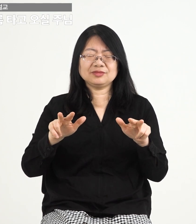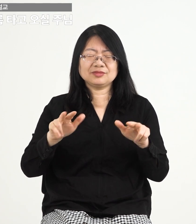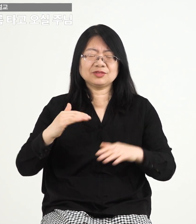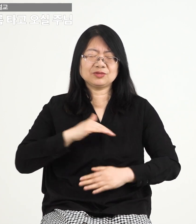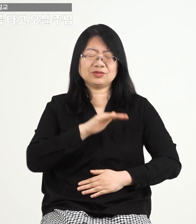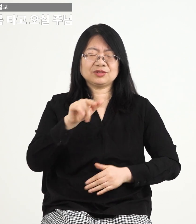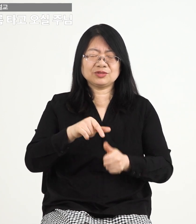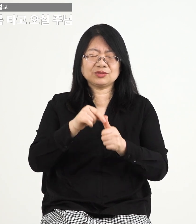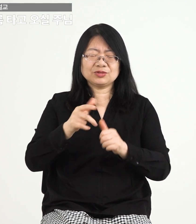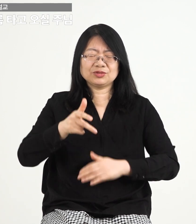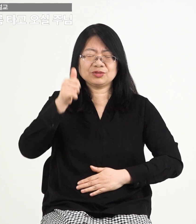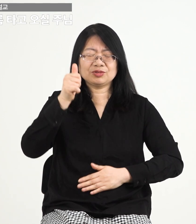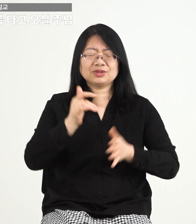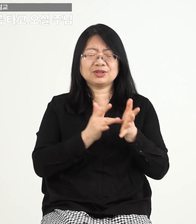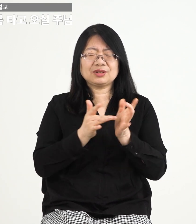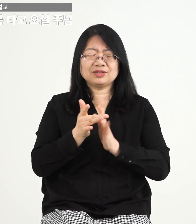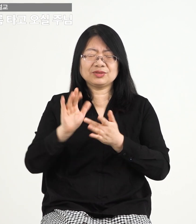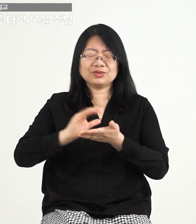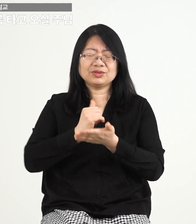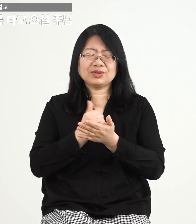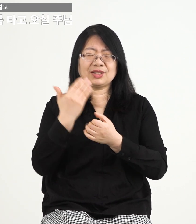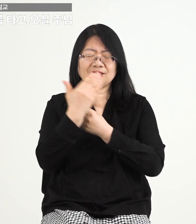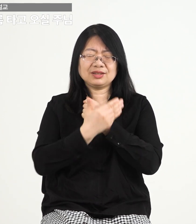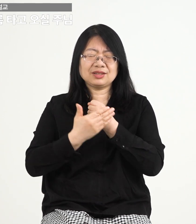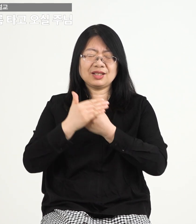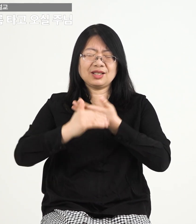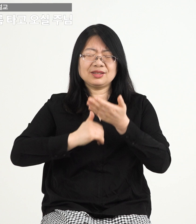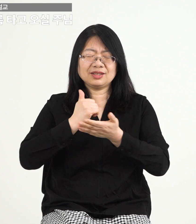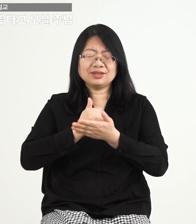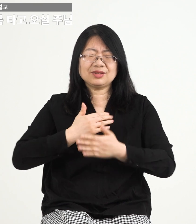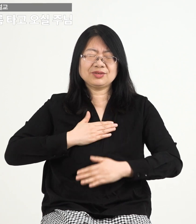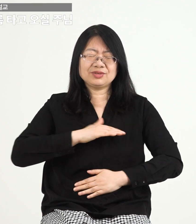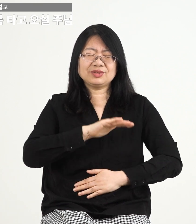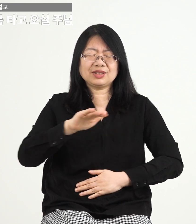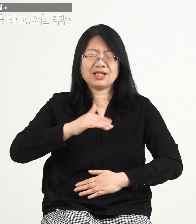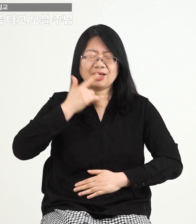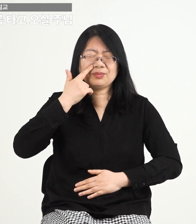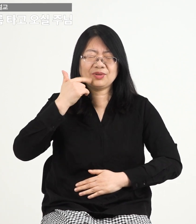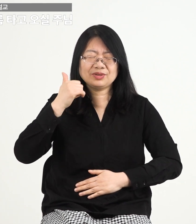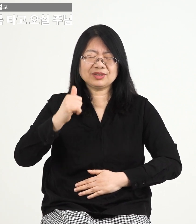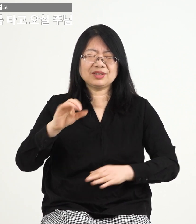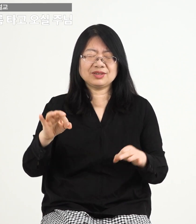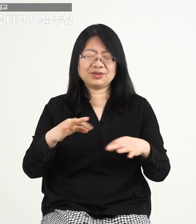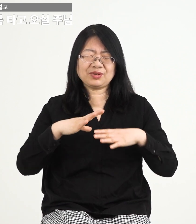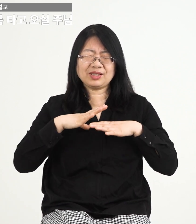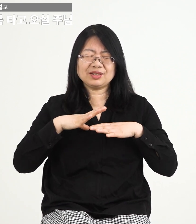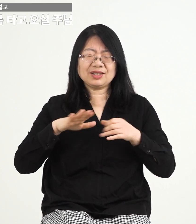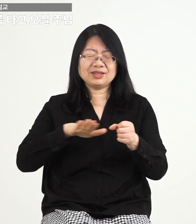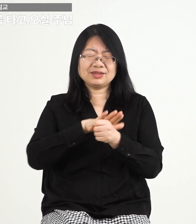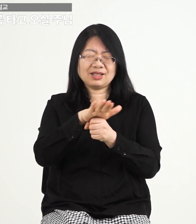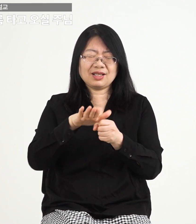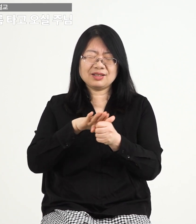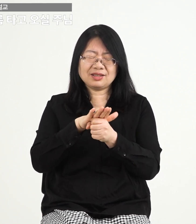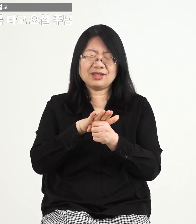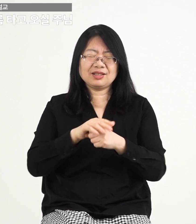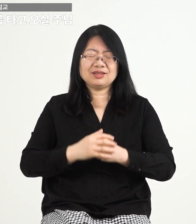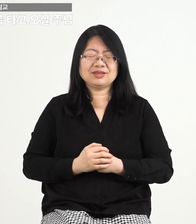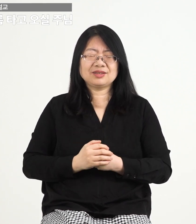지금은 우리 구주 예수 그리스도의 은혜와 하나님 우리 아버지의 놀라우신